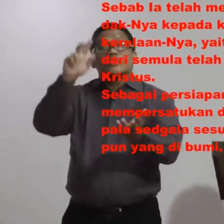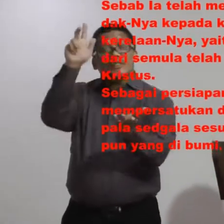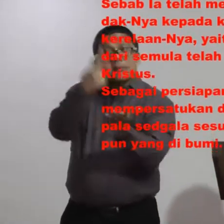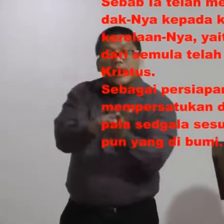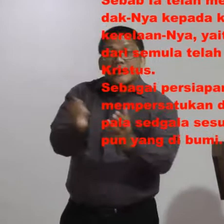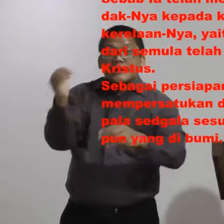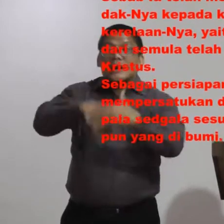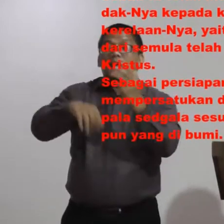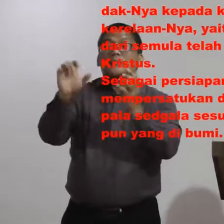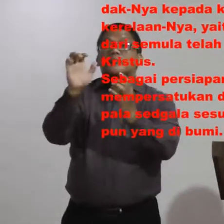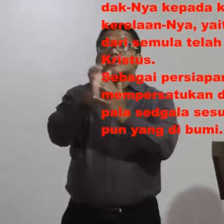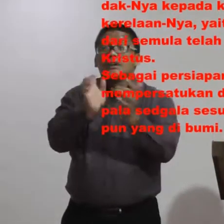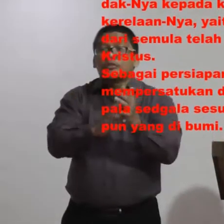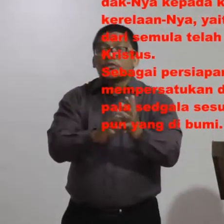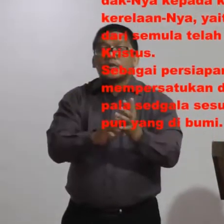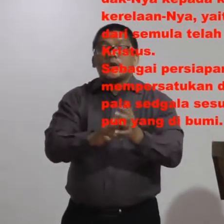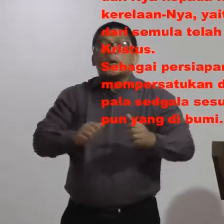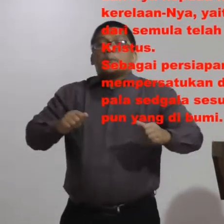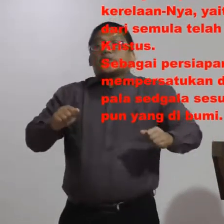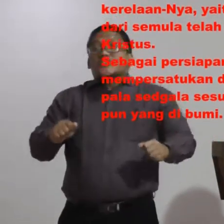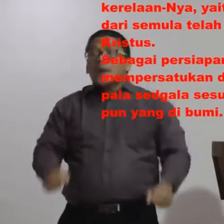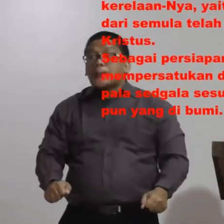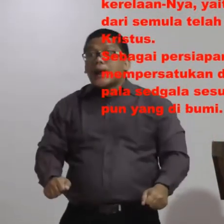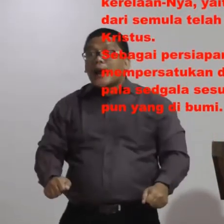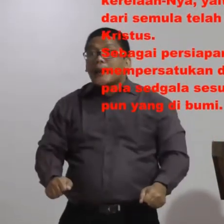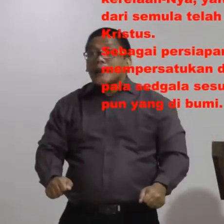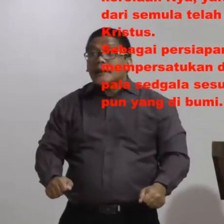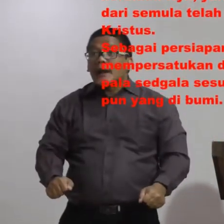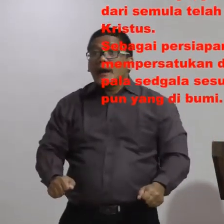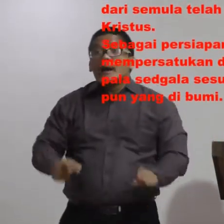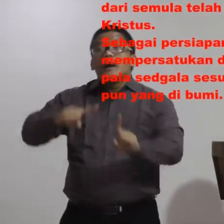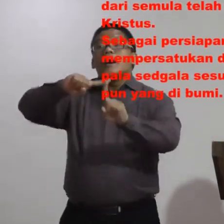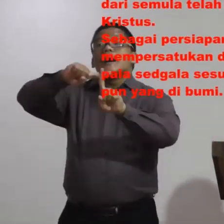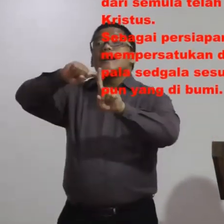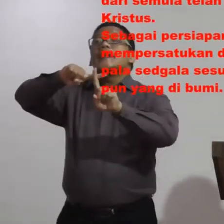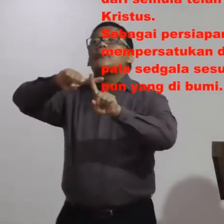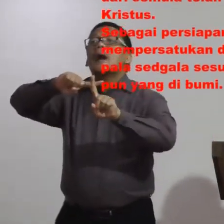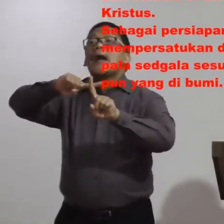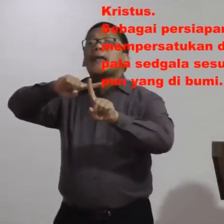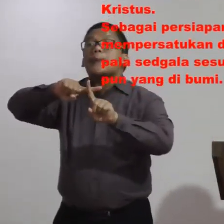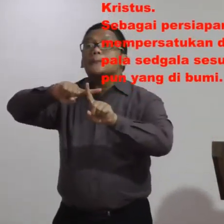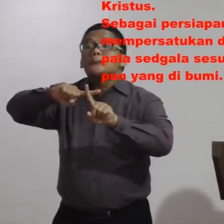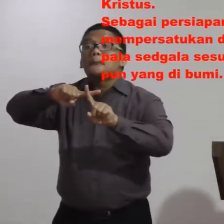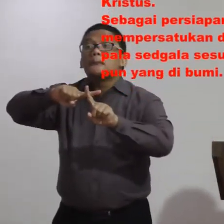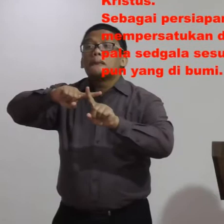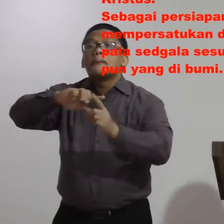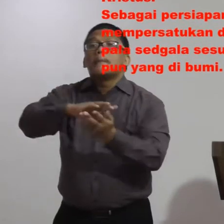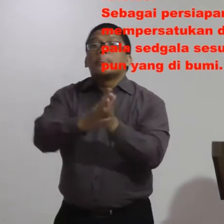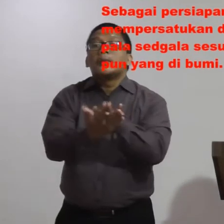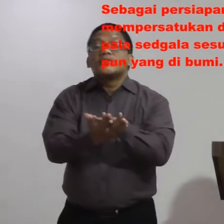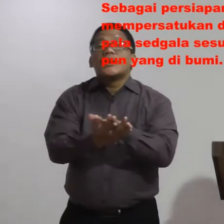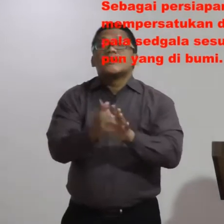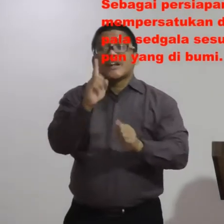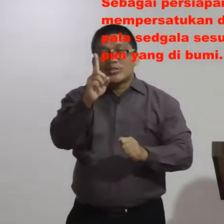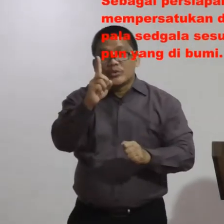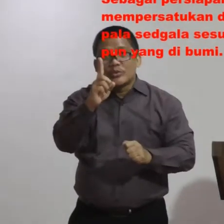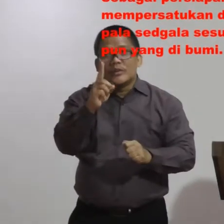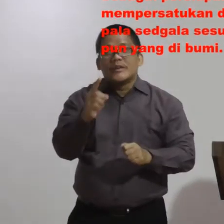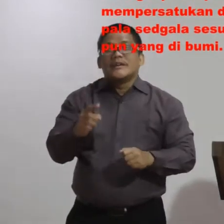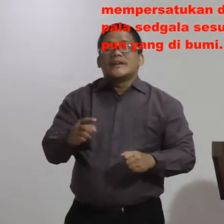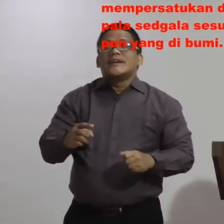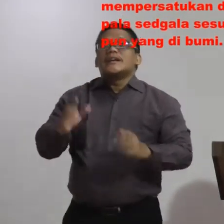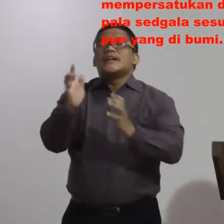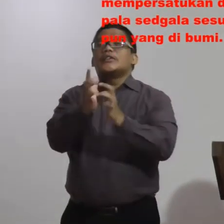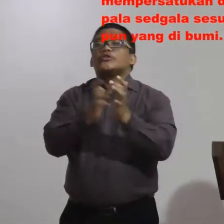Kristus sebagai persiapan penggenapan waktu untuk mempersatukan di dalam Kristus, mempersatukan di dalam Kristus sebagai